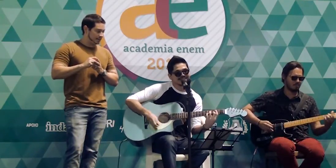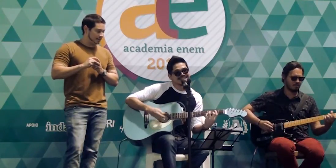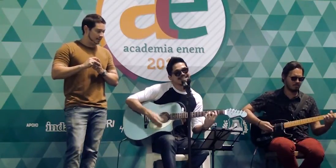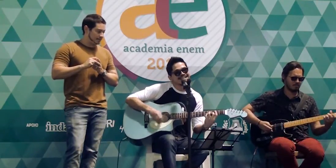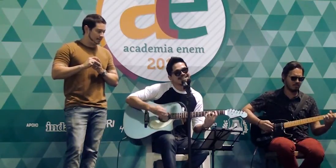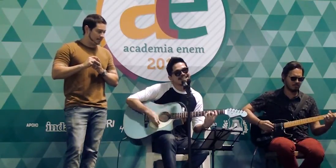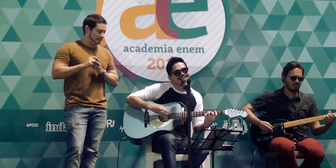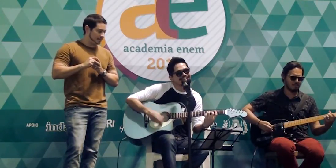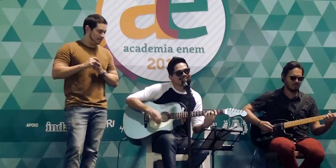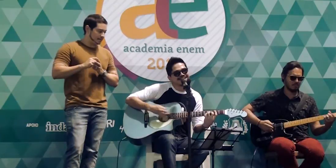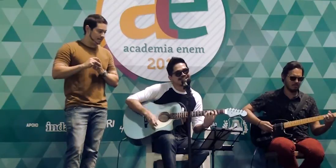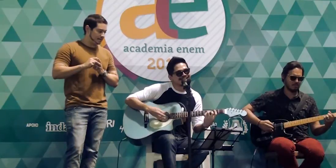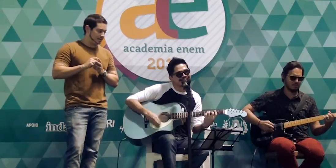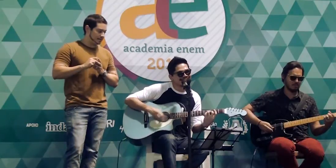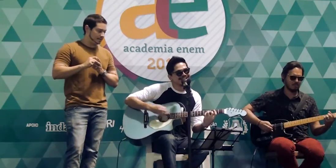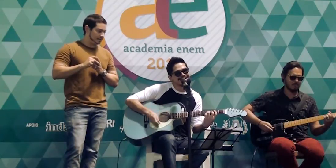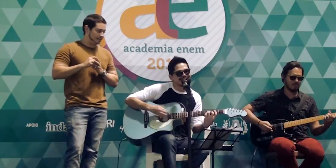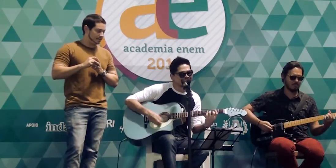castanhos.